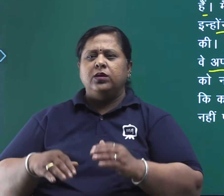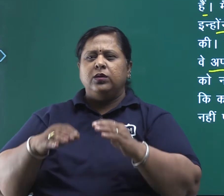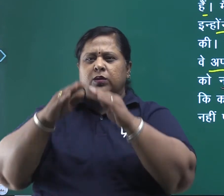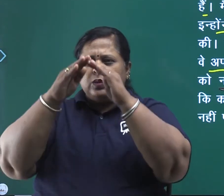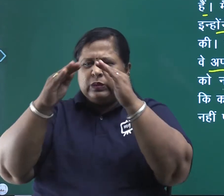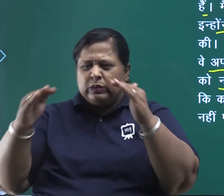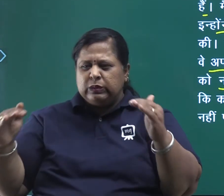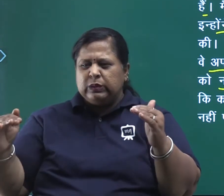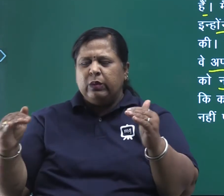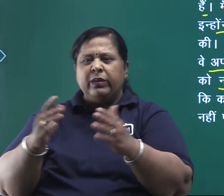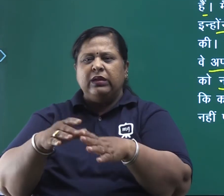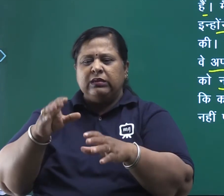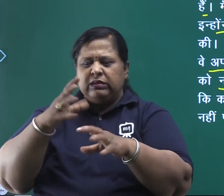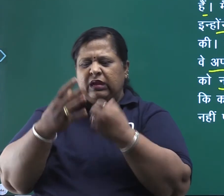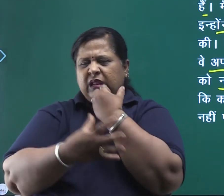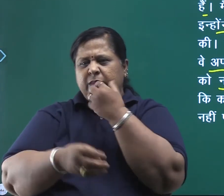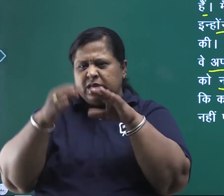झोंपड़ी को ना पाकर